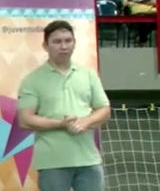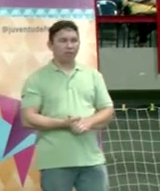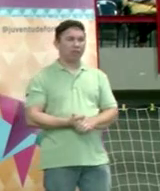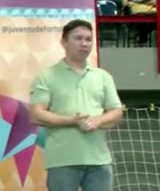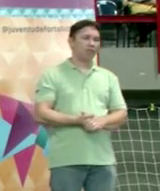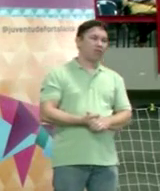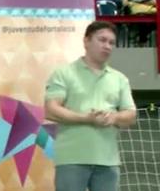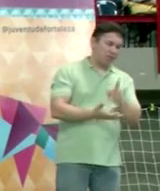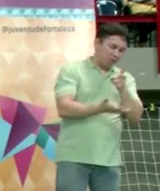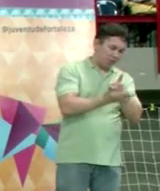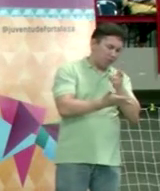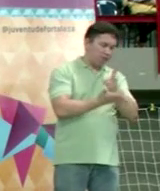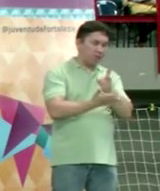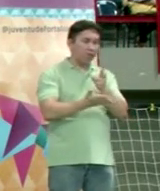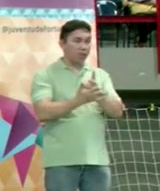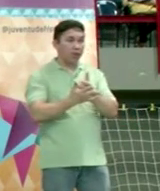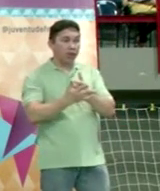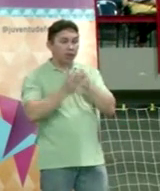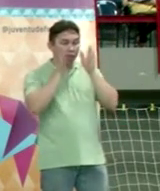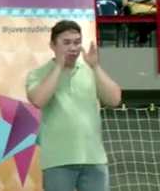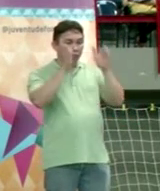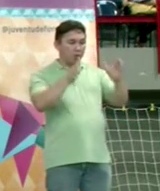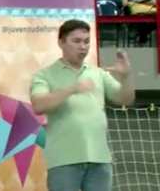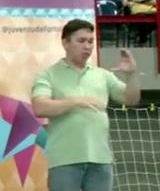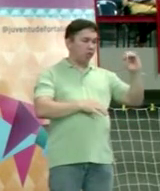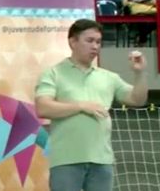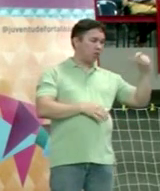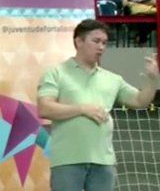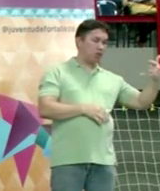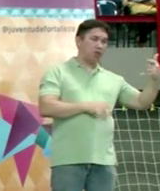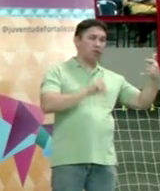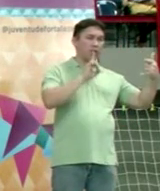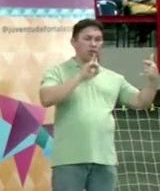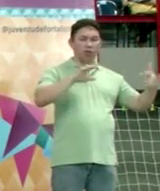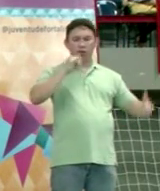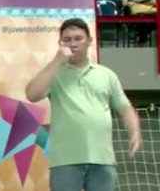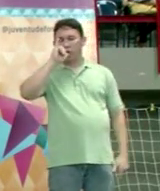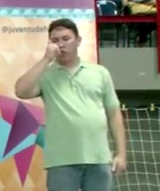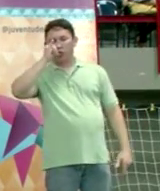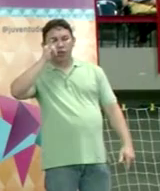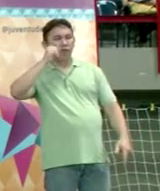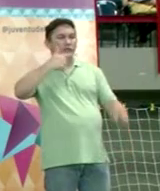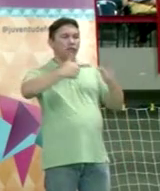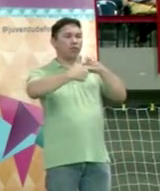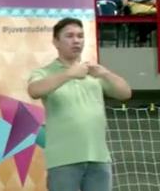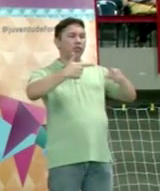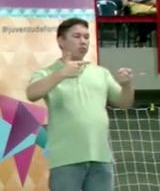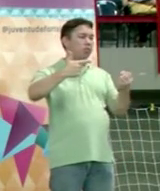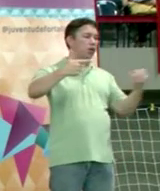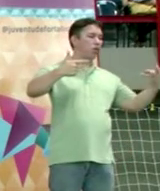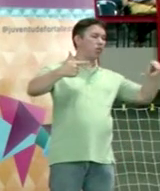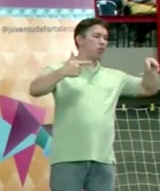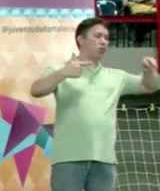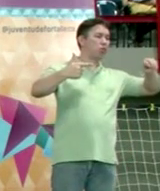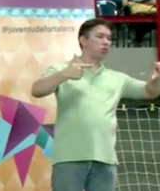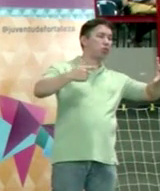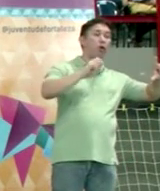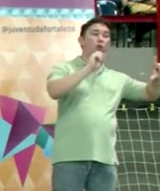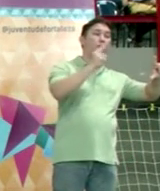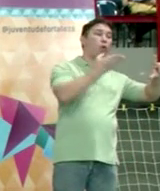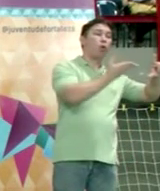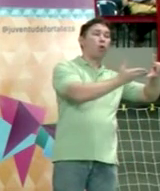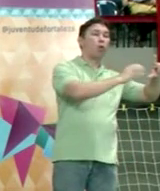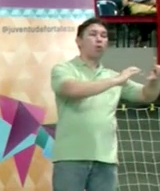Então, toda vida que ele ficar preocupado com o CO2, eu pego a energia e vou dividir pelo número de carbonos.